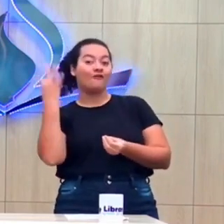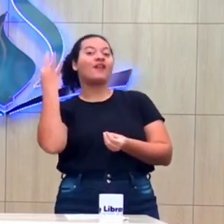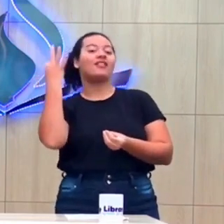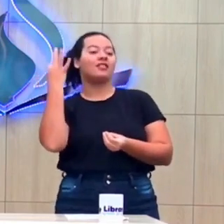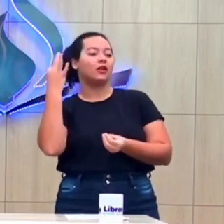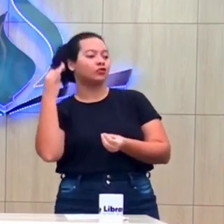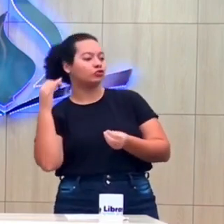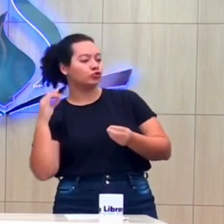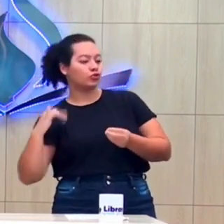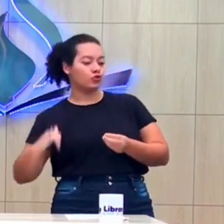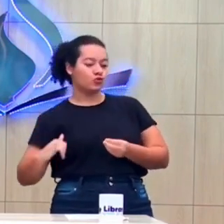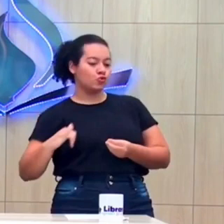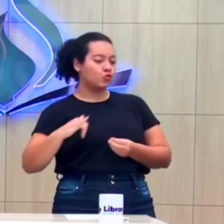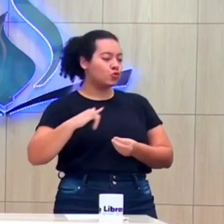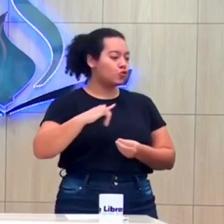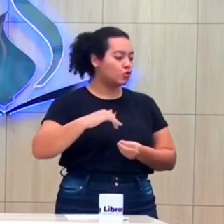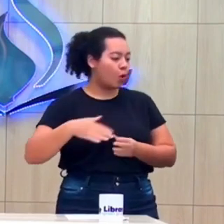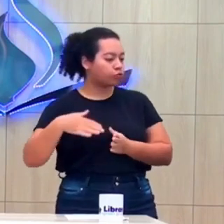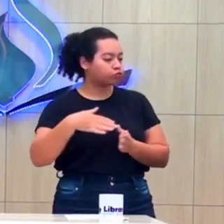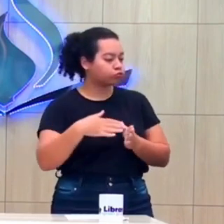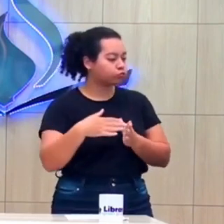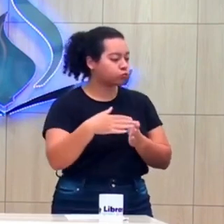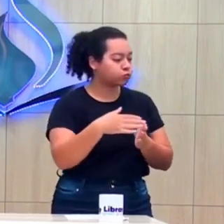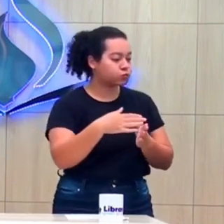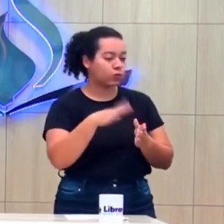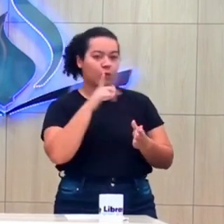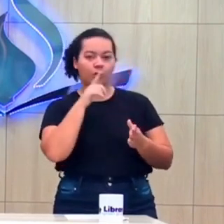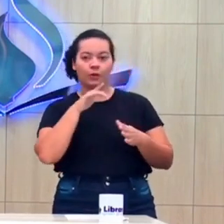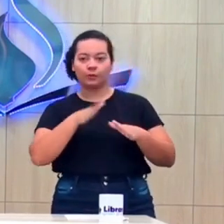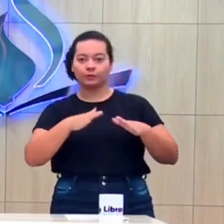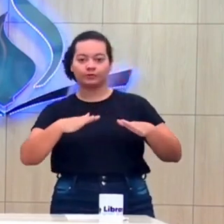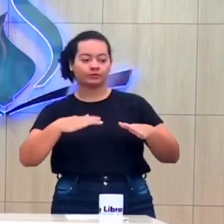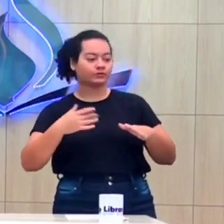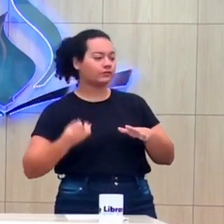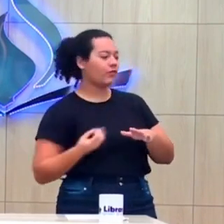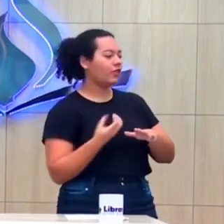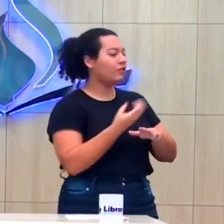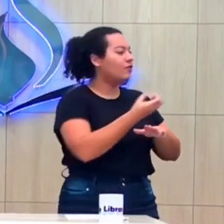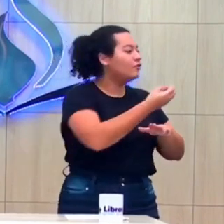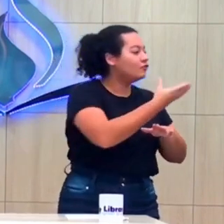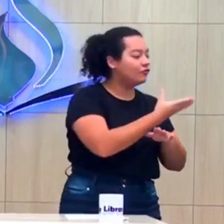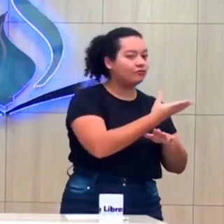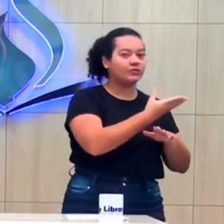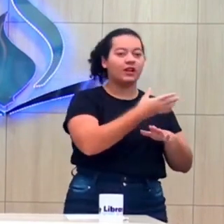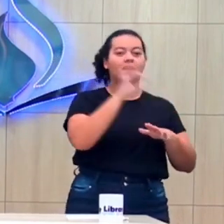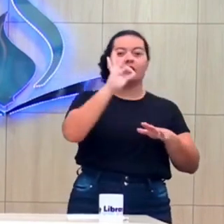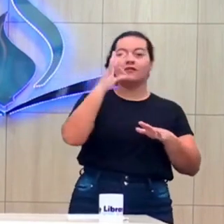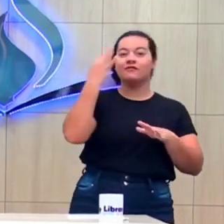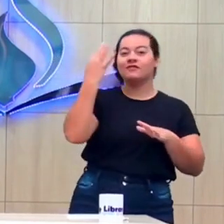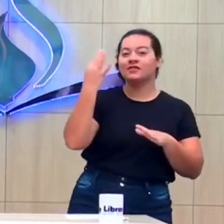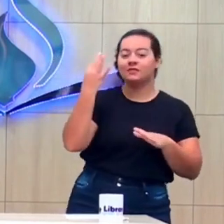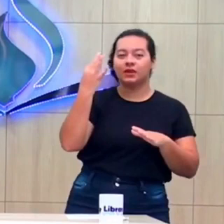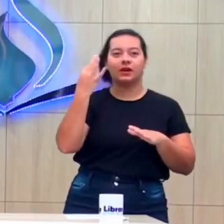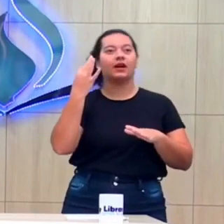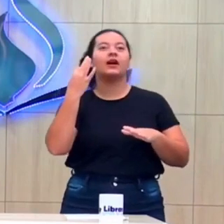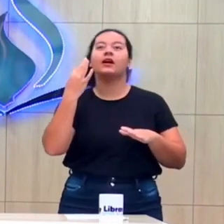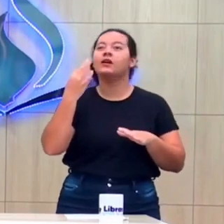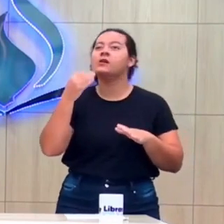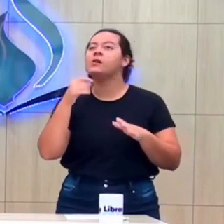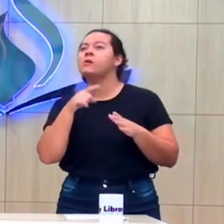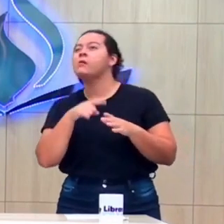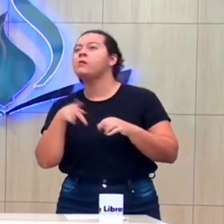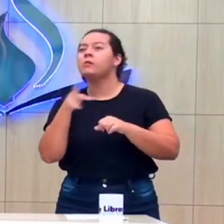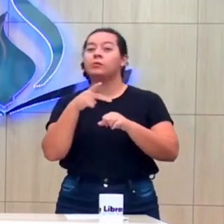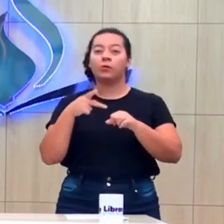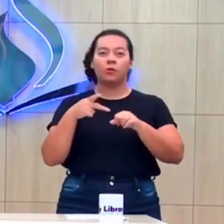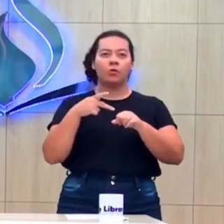um professor francês, um professor que conhecia um pouco, né, que tinha conhecimento da língua